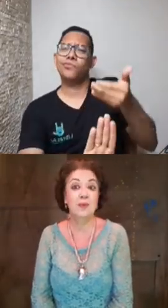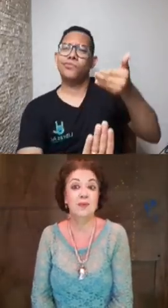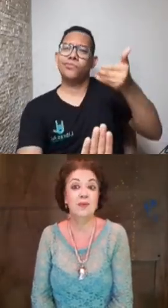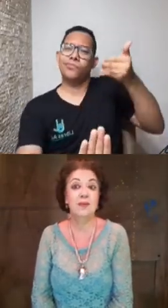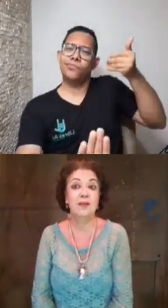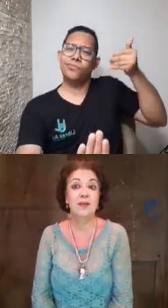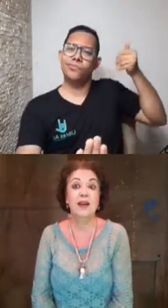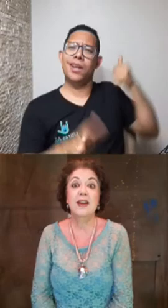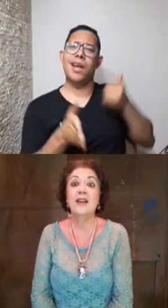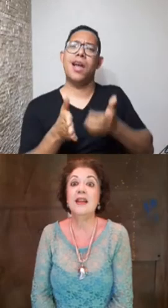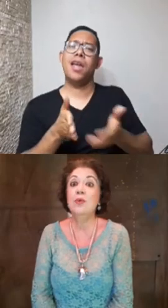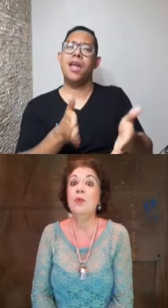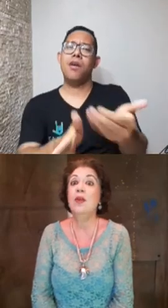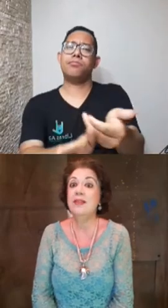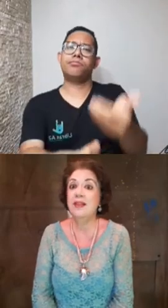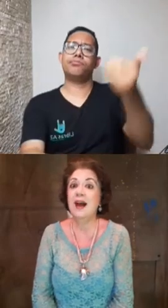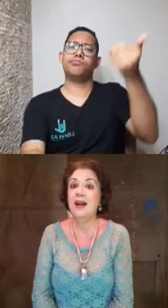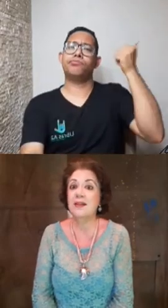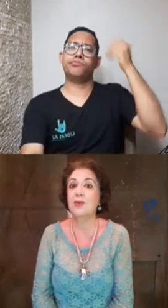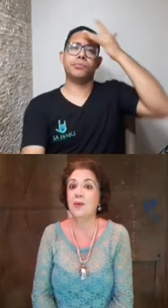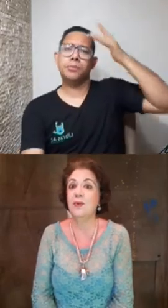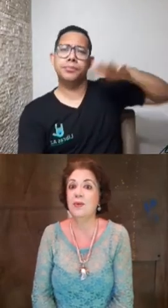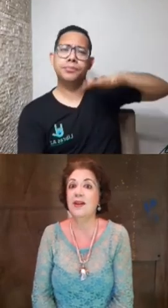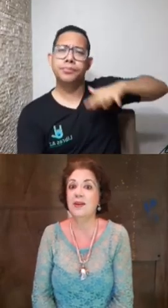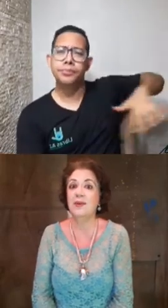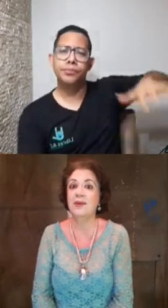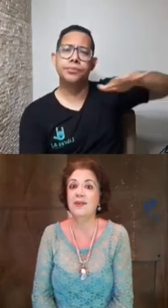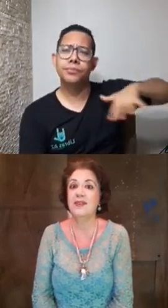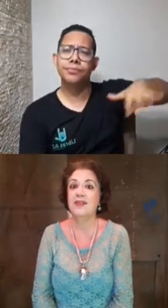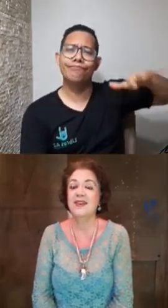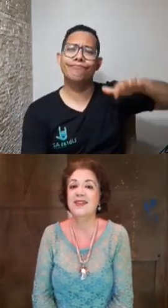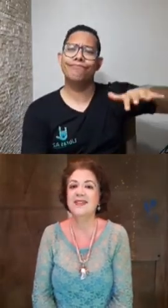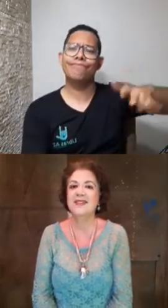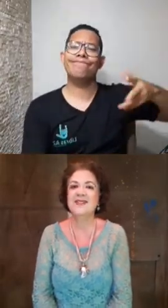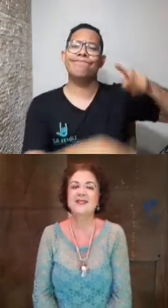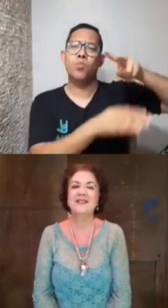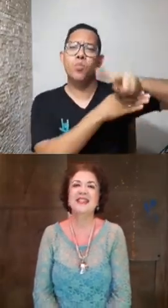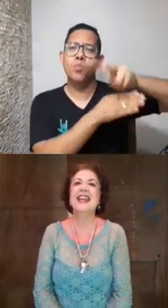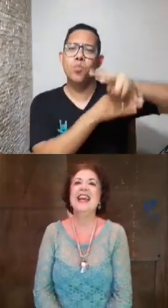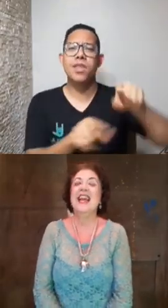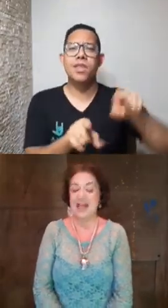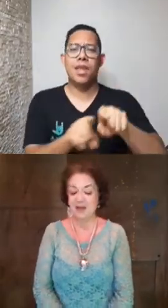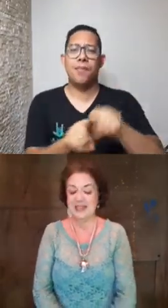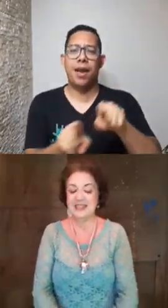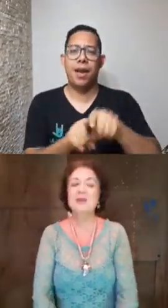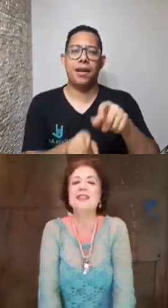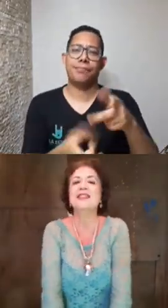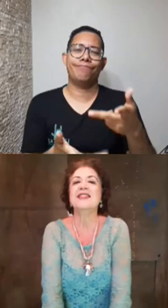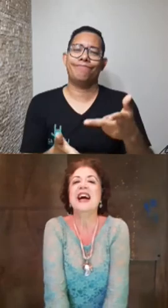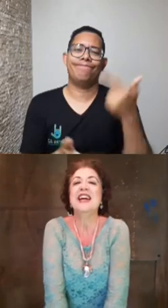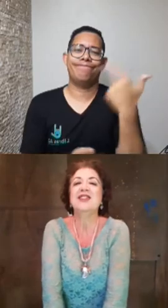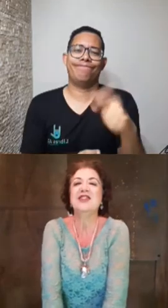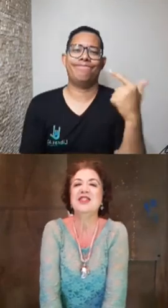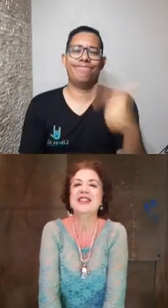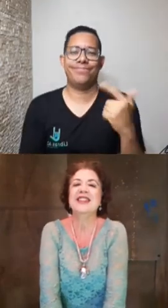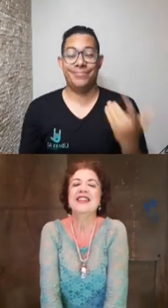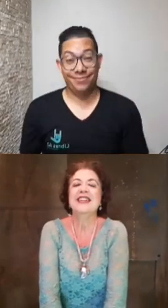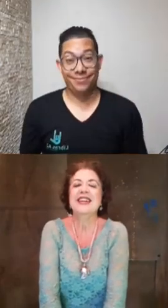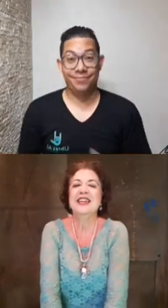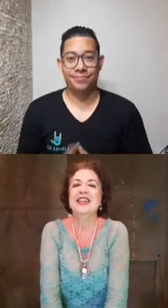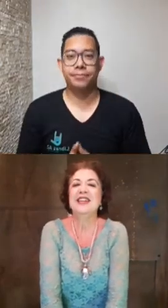rio e até do cuidado com o rio, né? Eu nasci numa